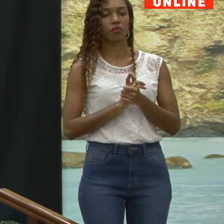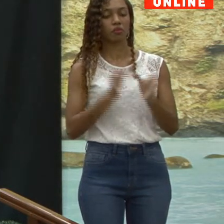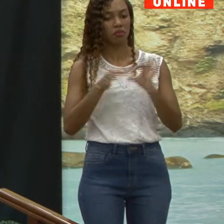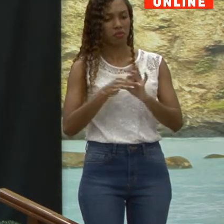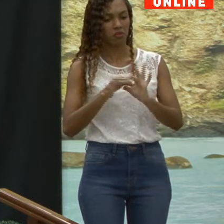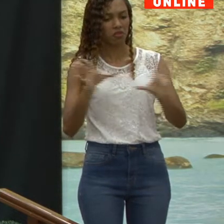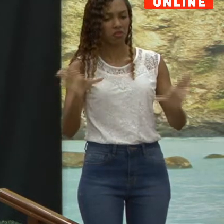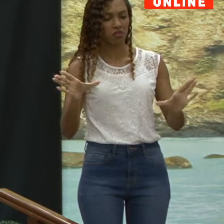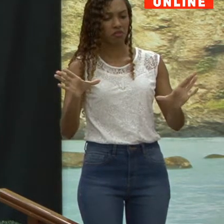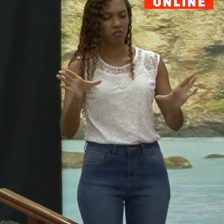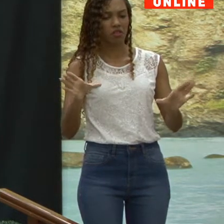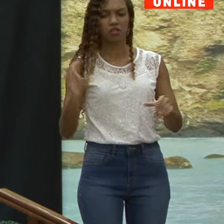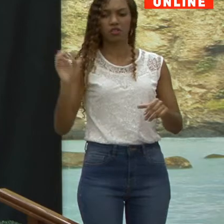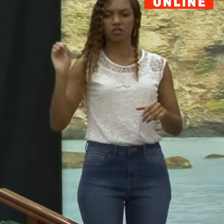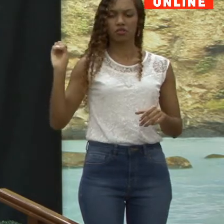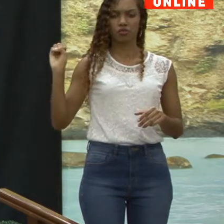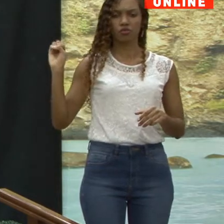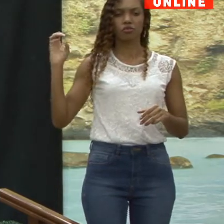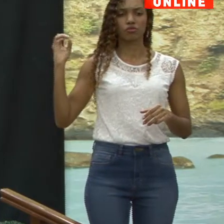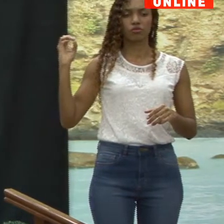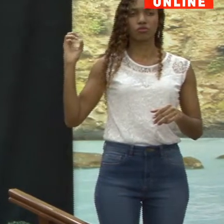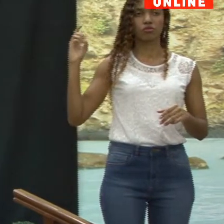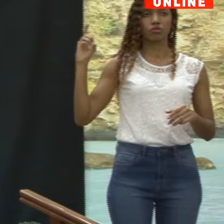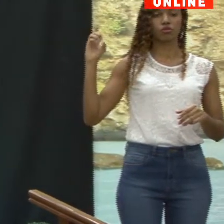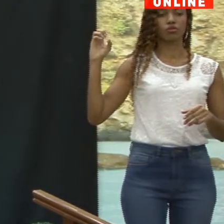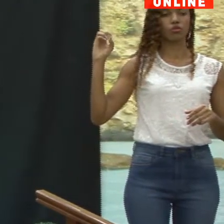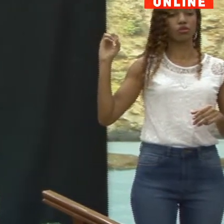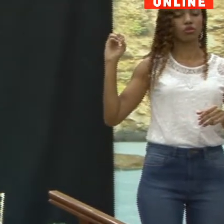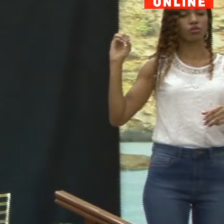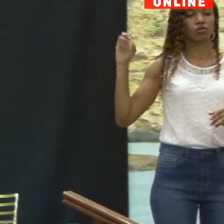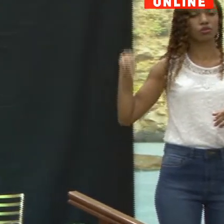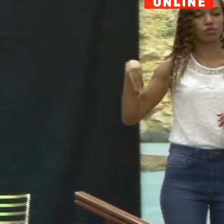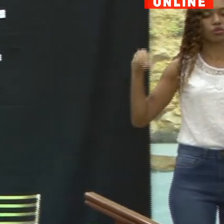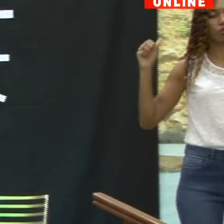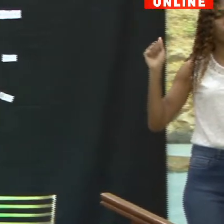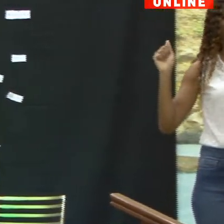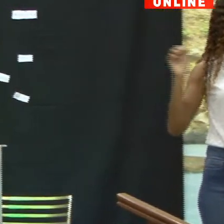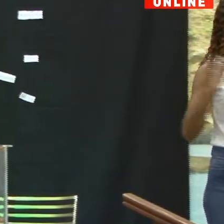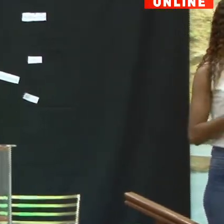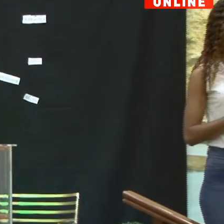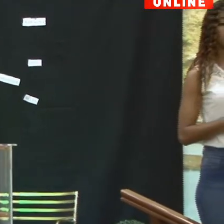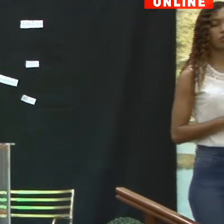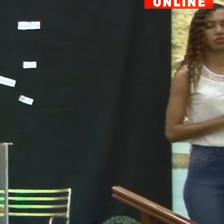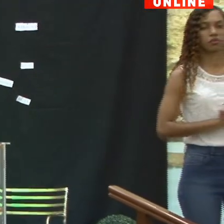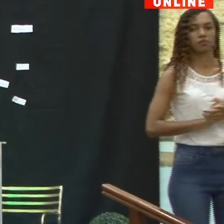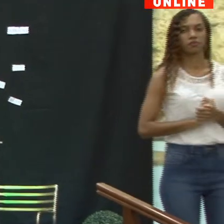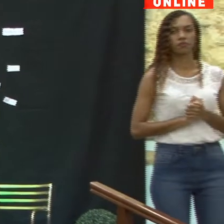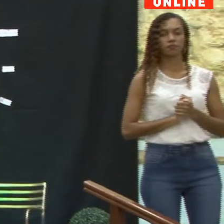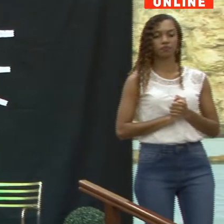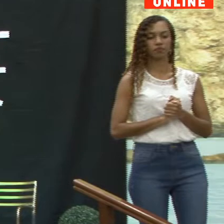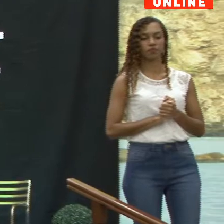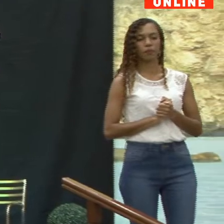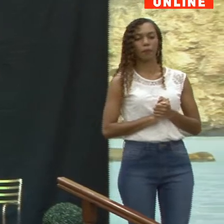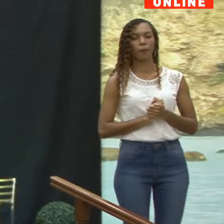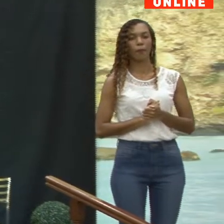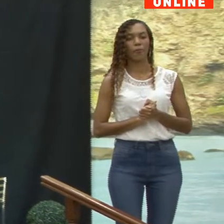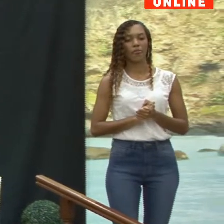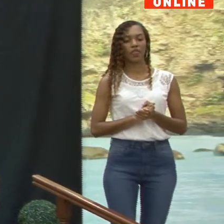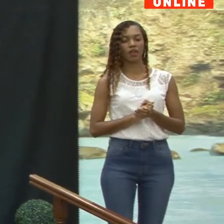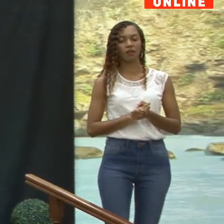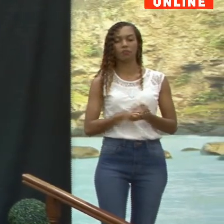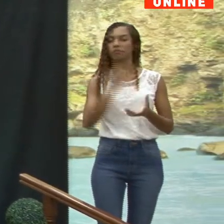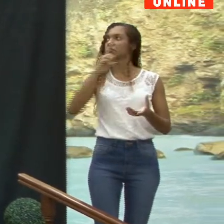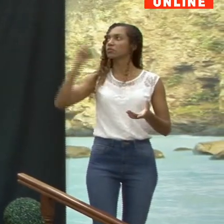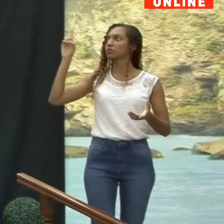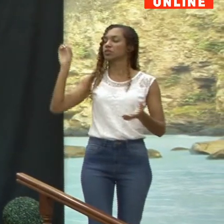E era por causa de Ló. Deus resolveu não falar com Abraão sobre o que ia acontecer com